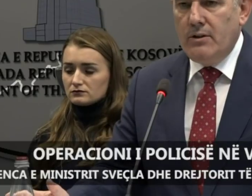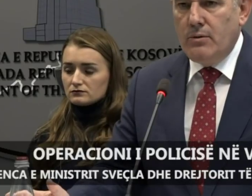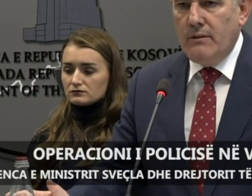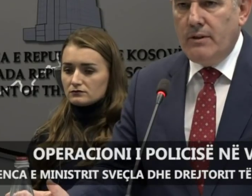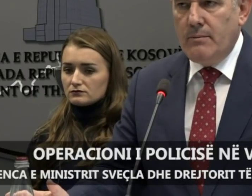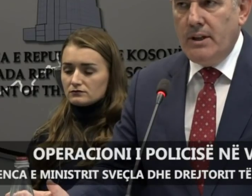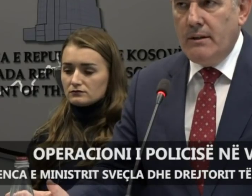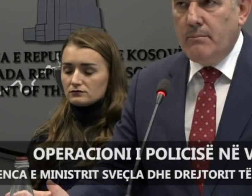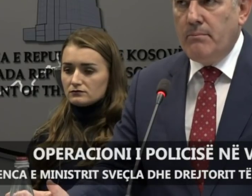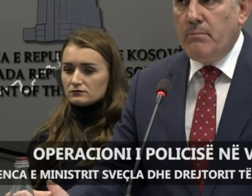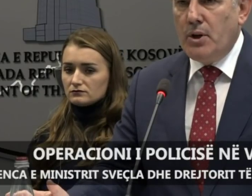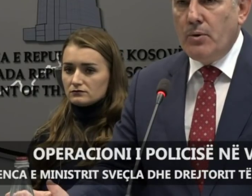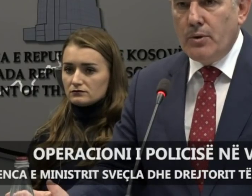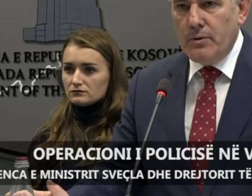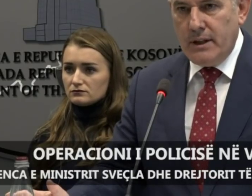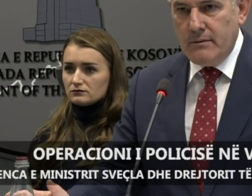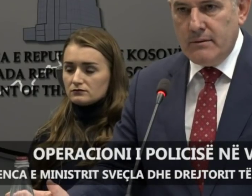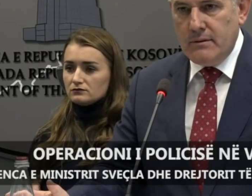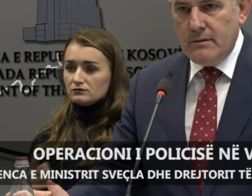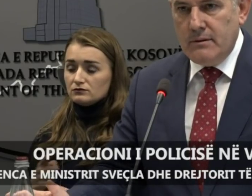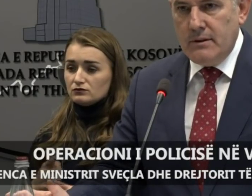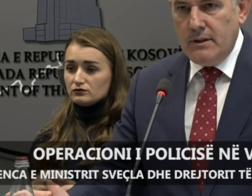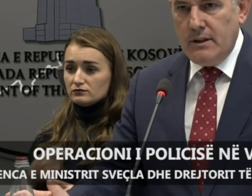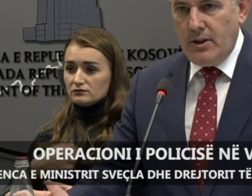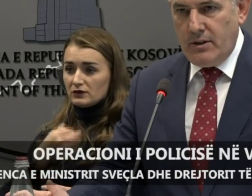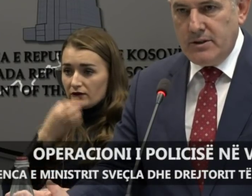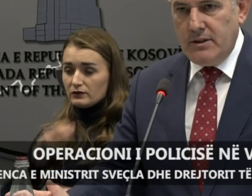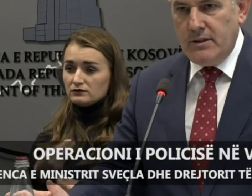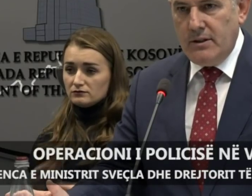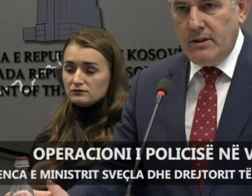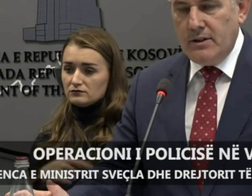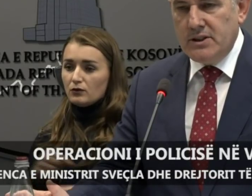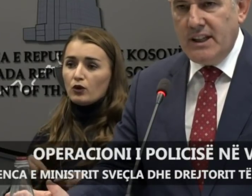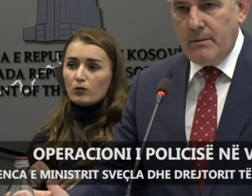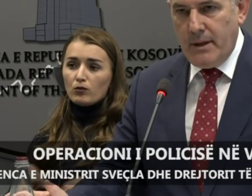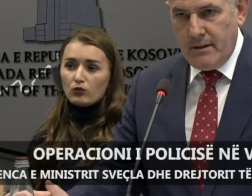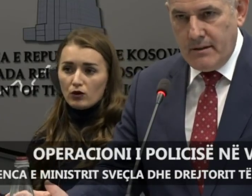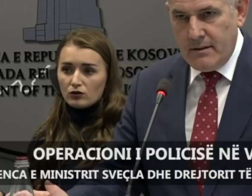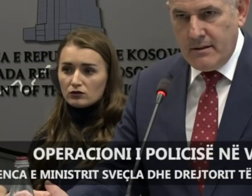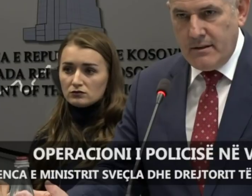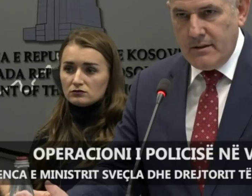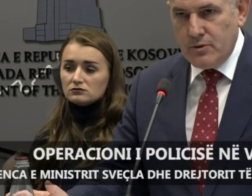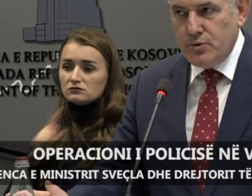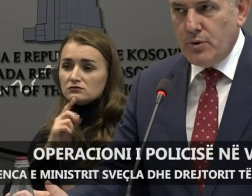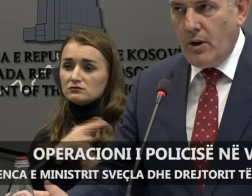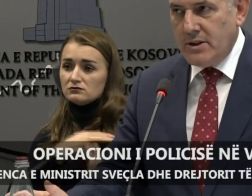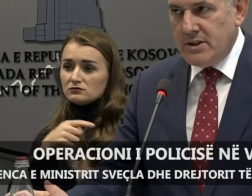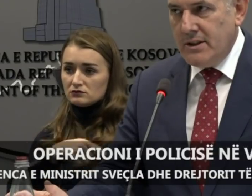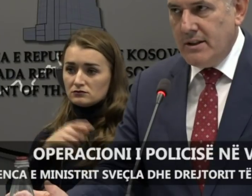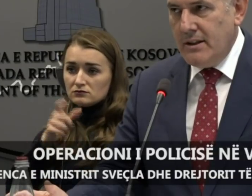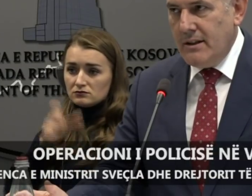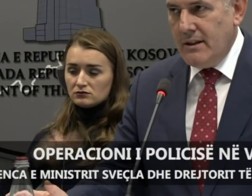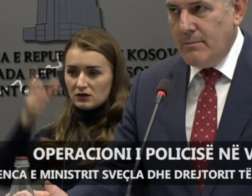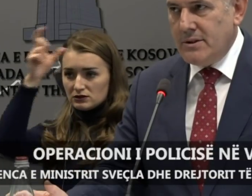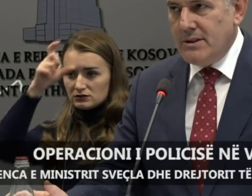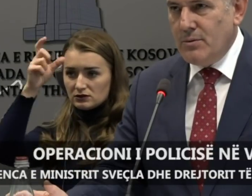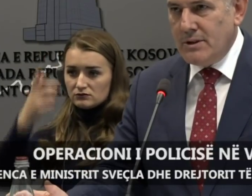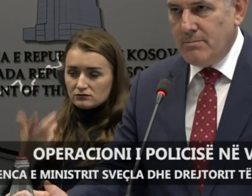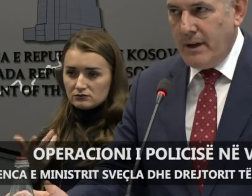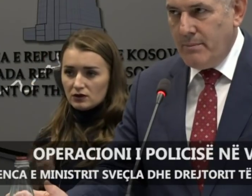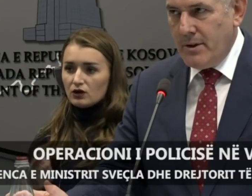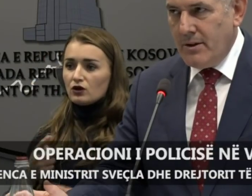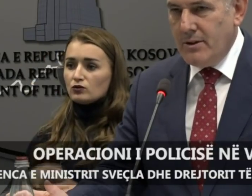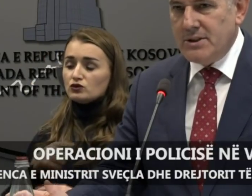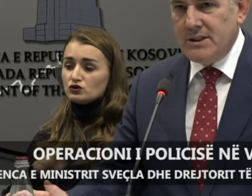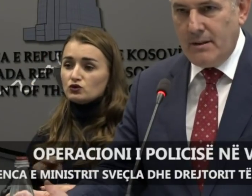Më lejoni t'ju informoj, prokurori i rastit është serbe. Gjykatësi i